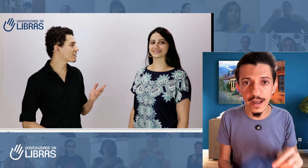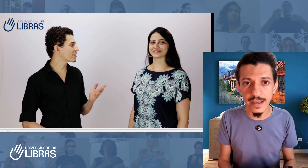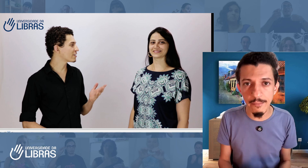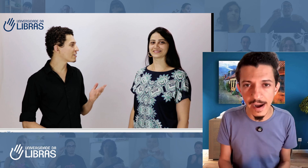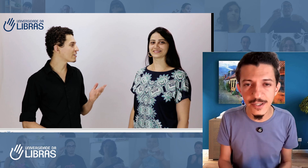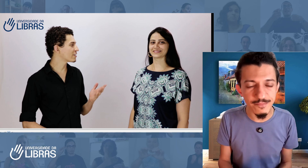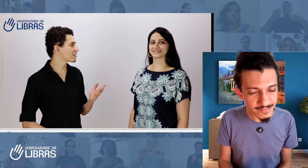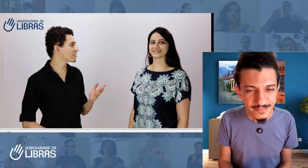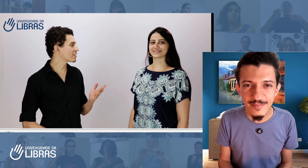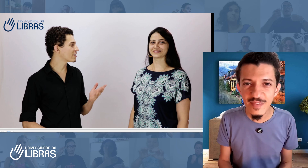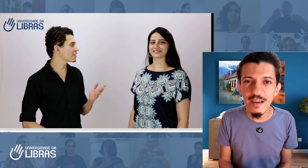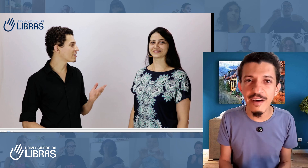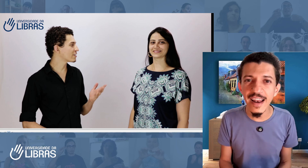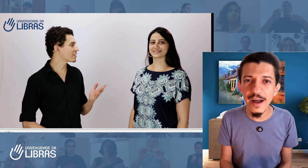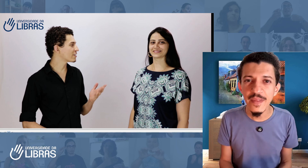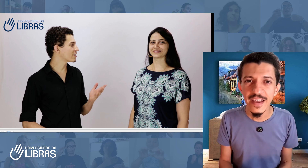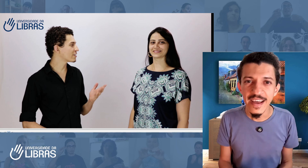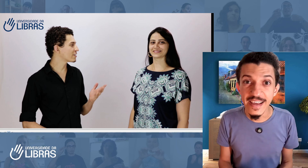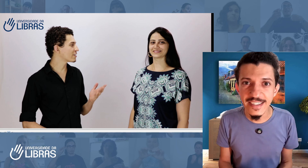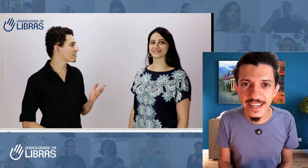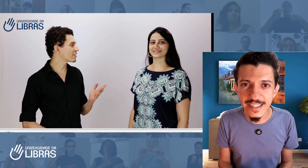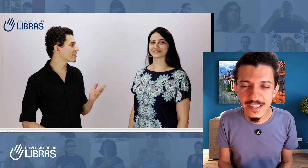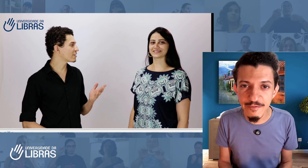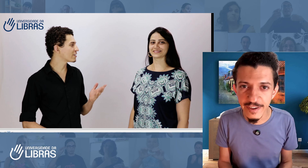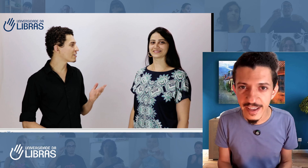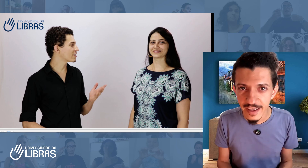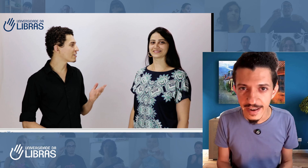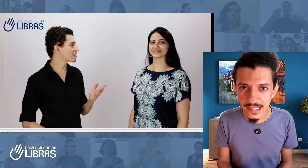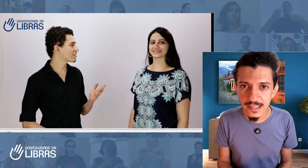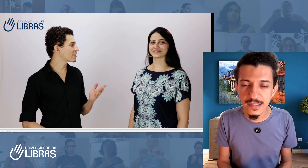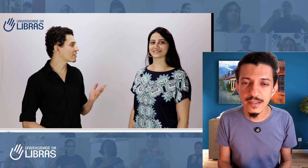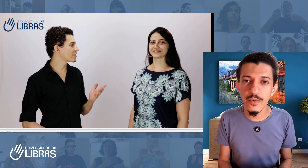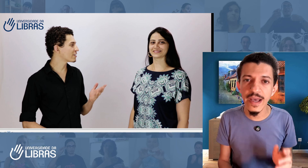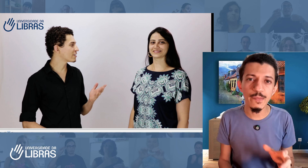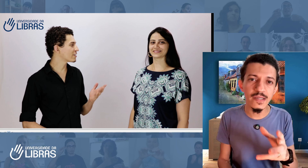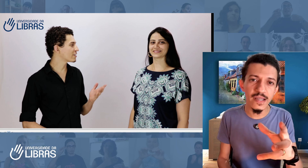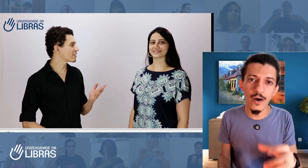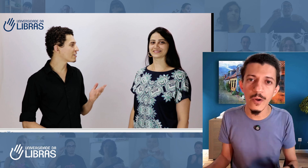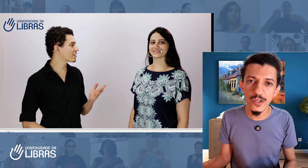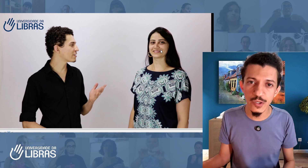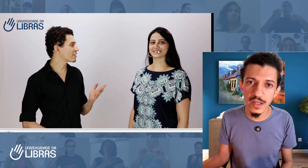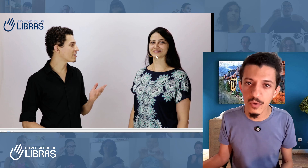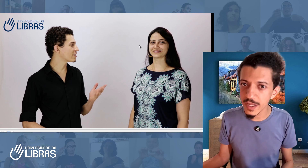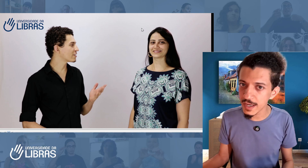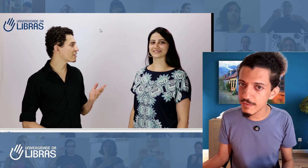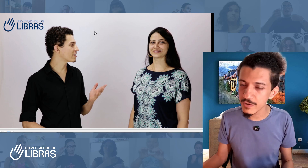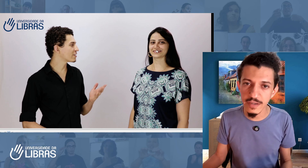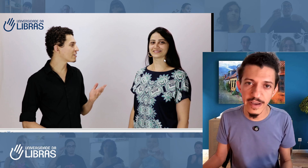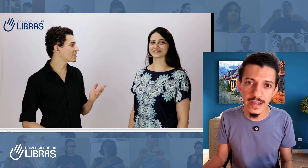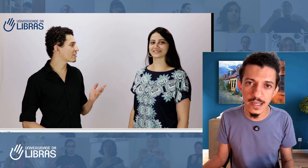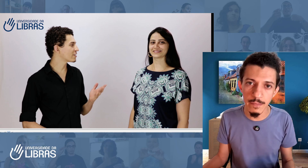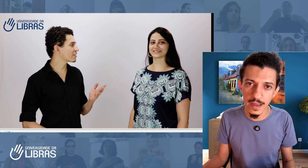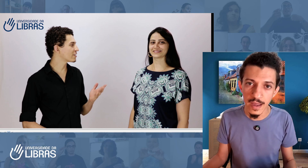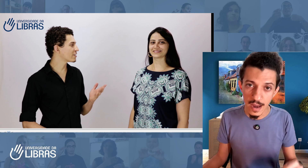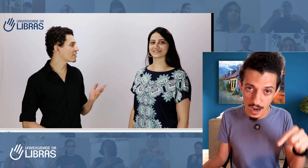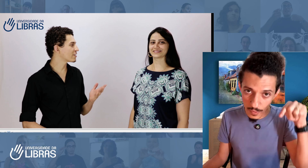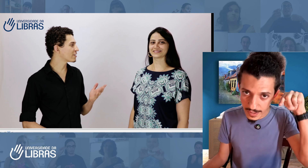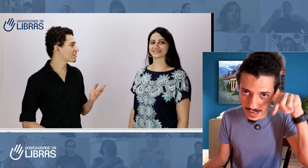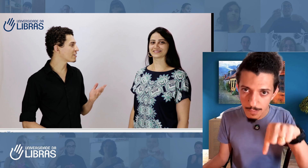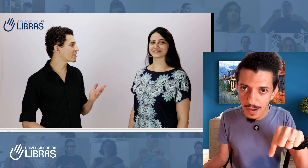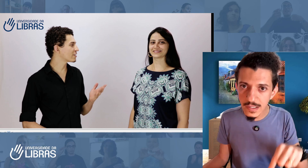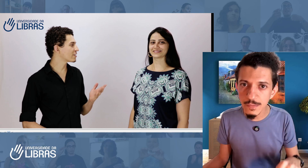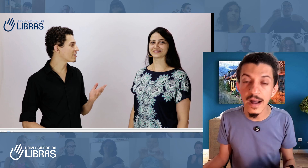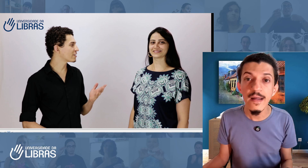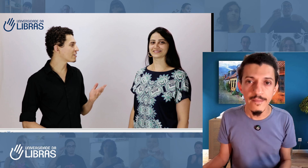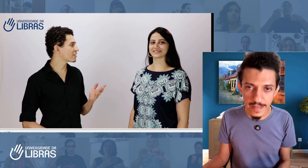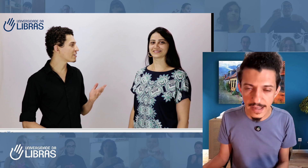que está aqui abaixo, vai lá e a gente se vê nessa sessão especial de mentoria que você vai receber ao entrar